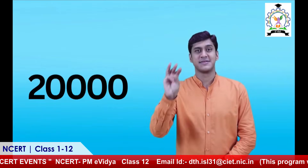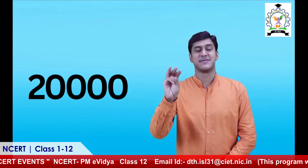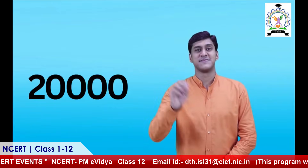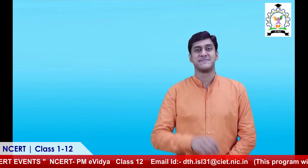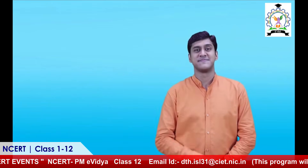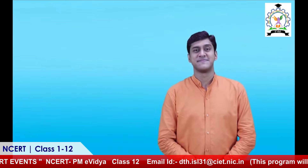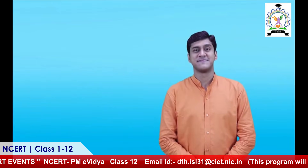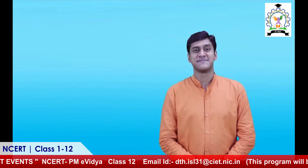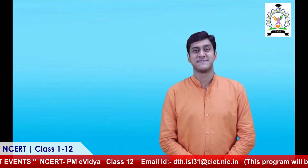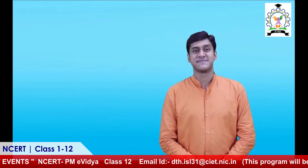20,000